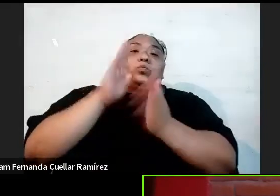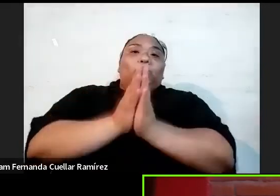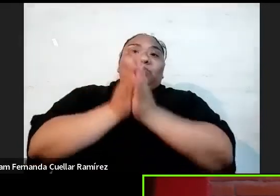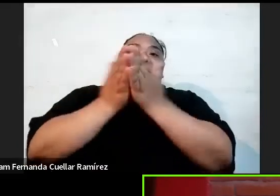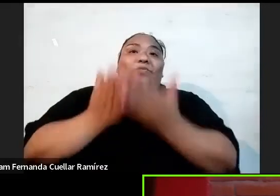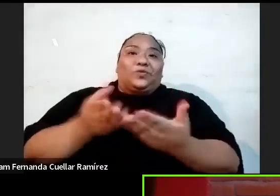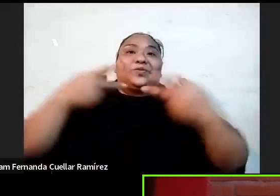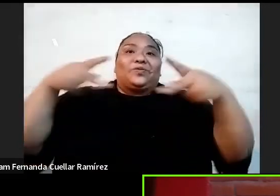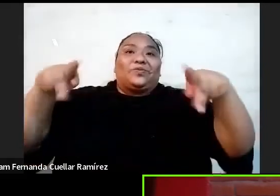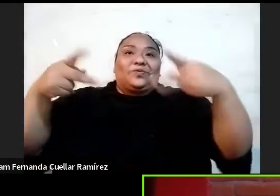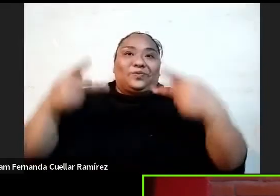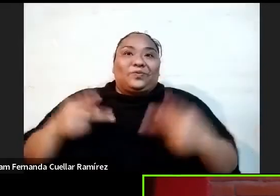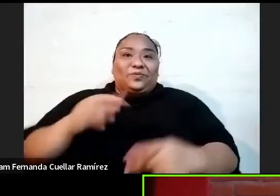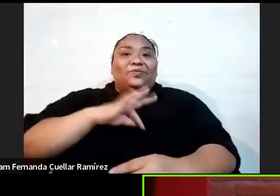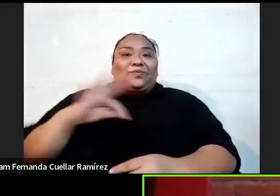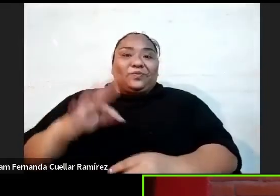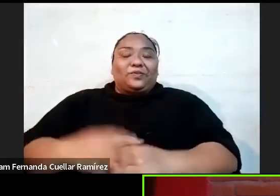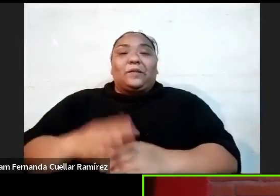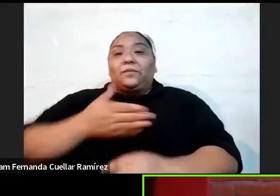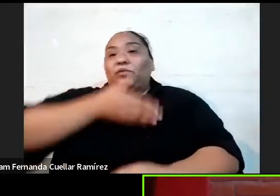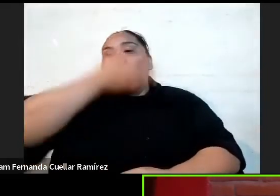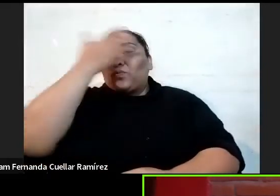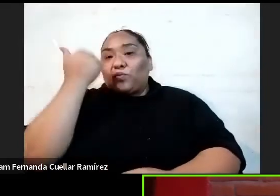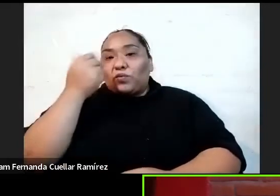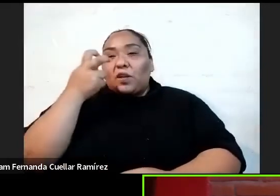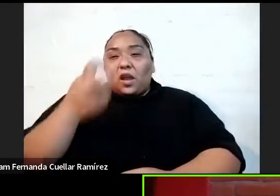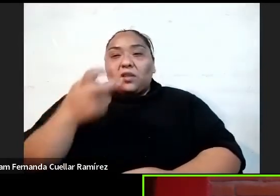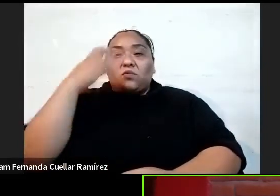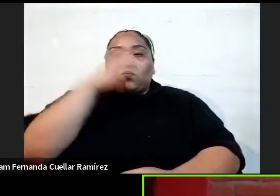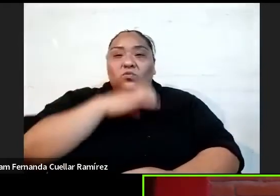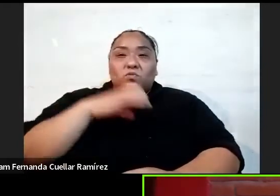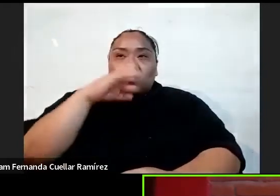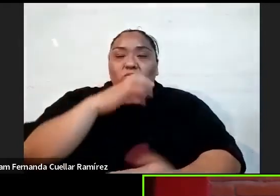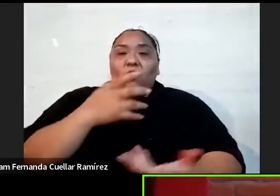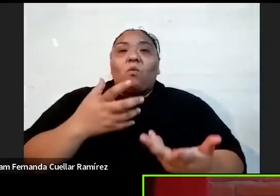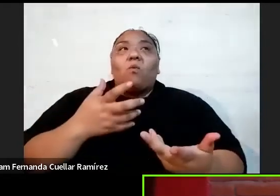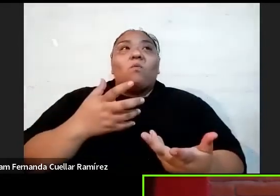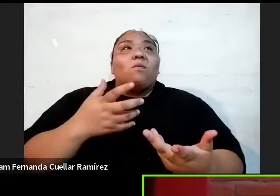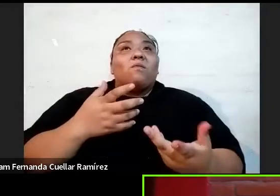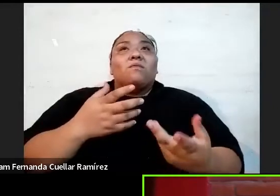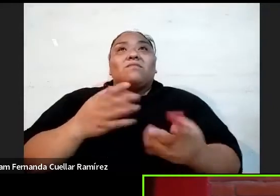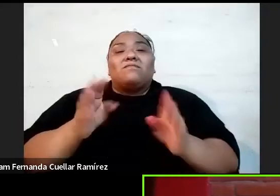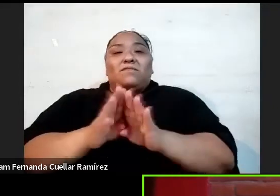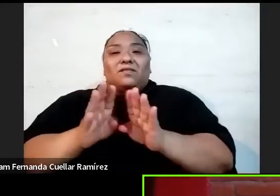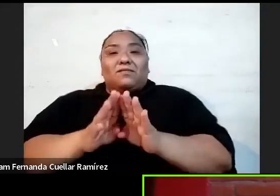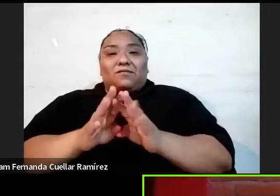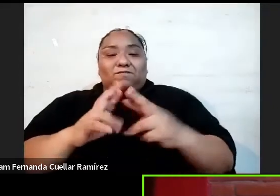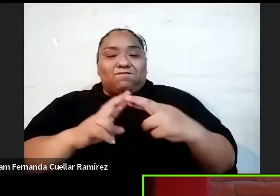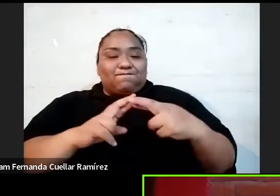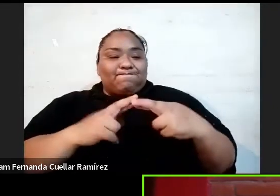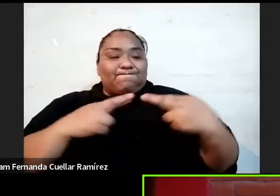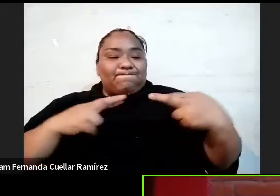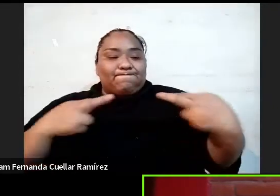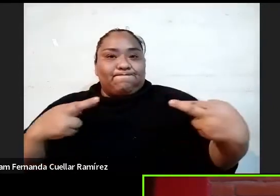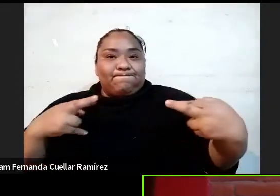Y pues no sé, es muy curioso cómo todo se fue enlazando porque